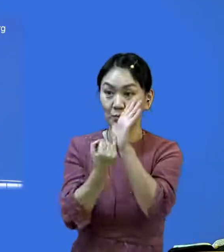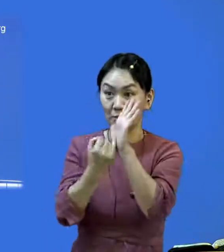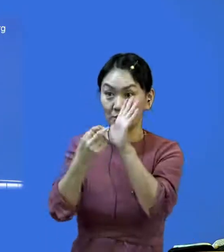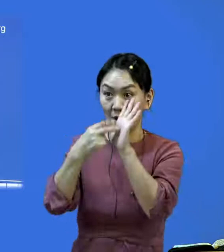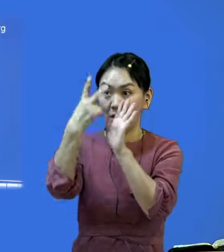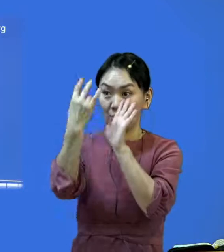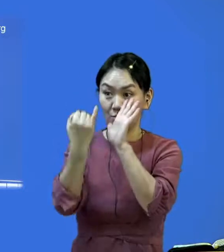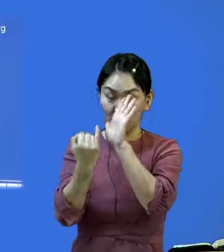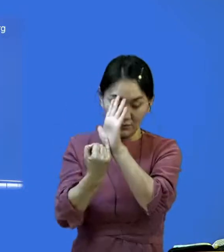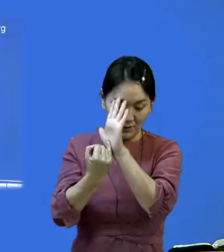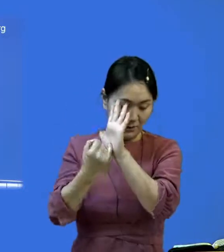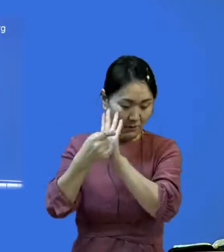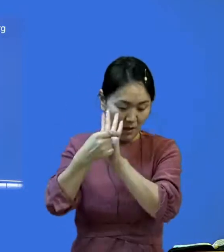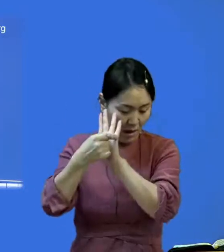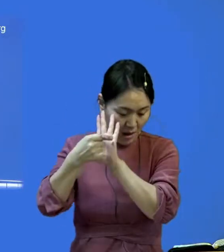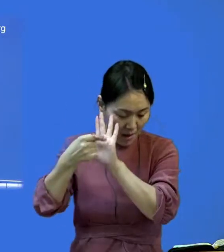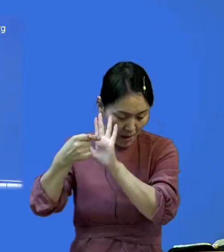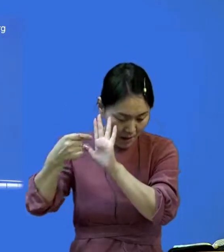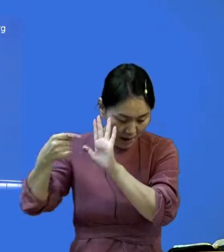26-аас